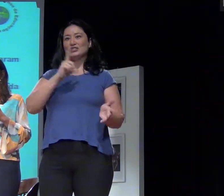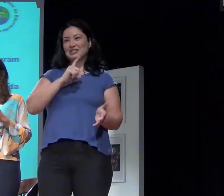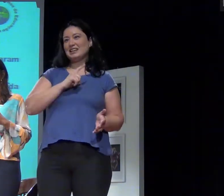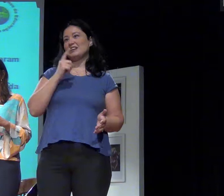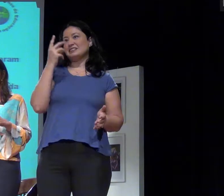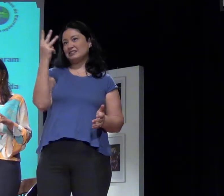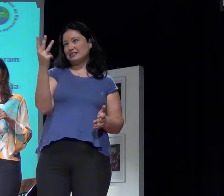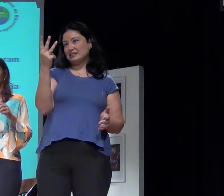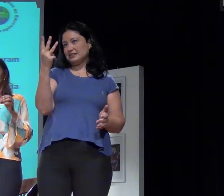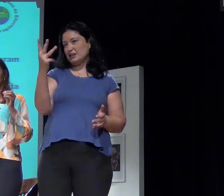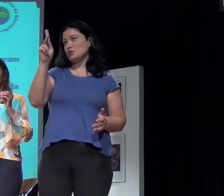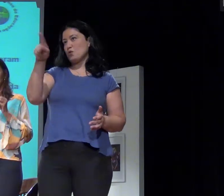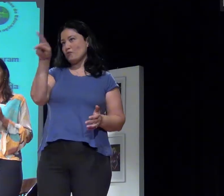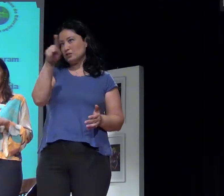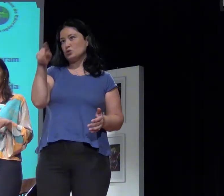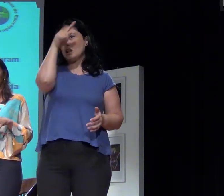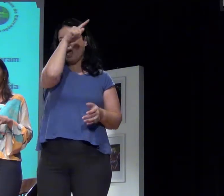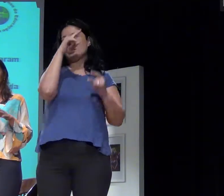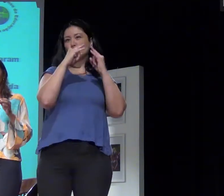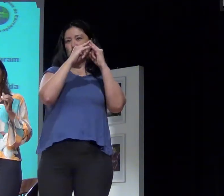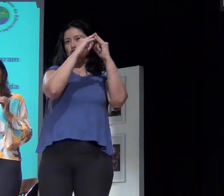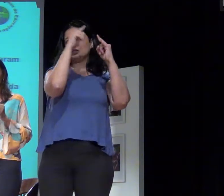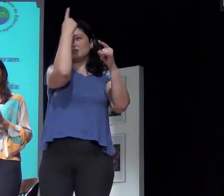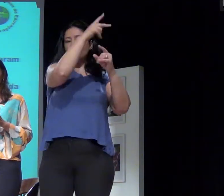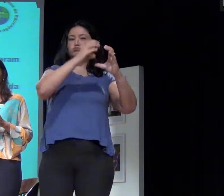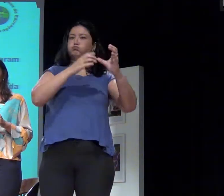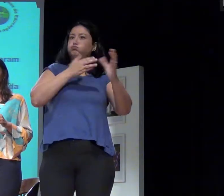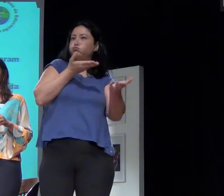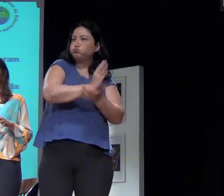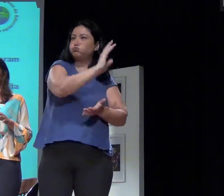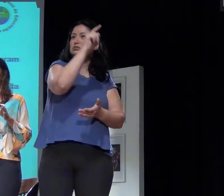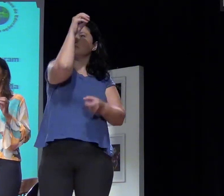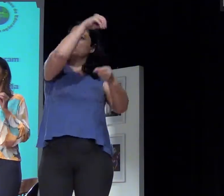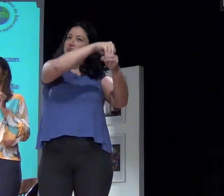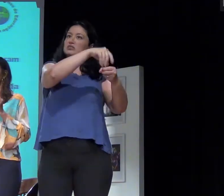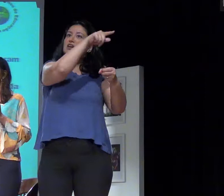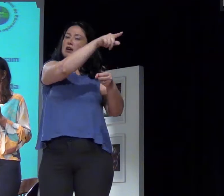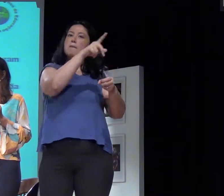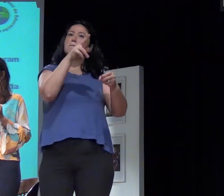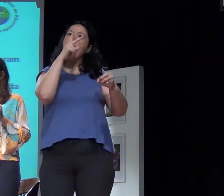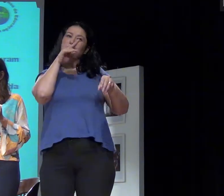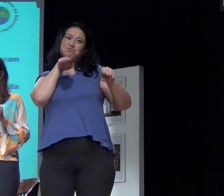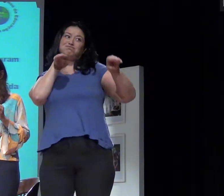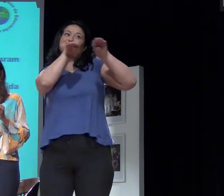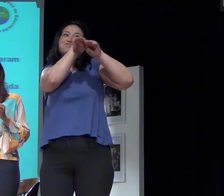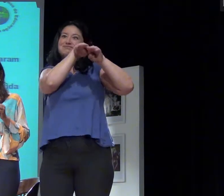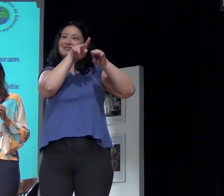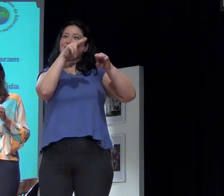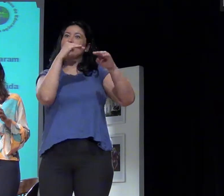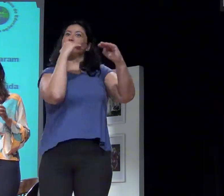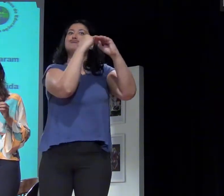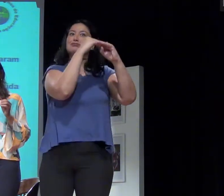3 professoras do Instituto de Surdos que foram concursadas, entraram em pé de igualdade, vamos dizer assim, com